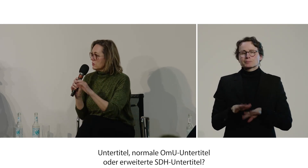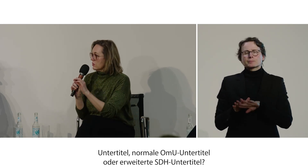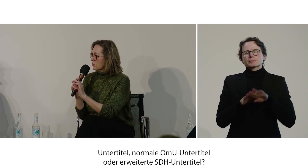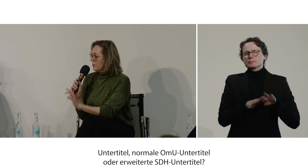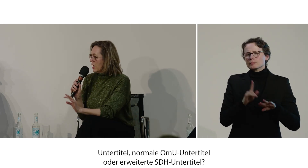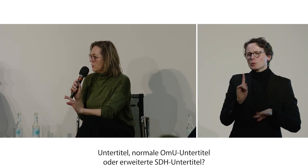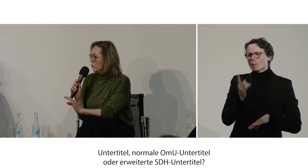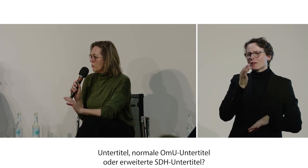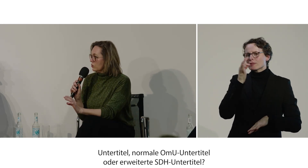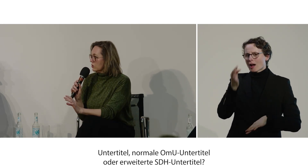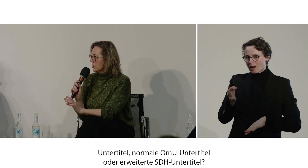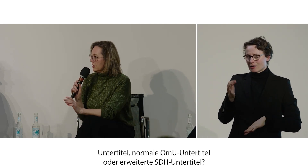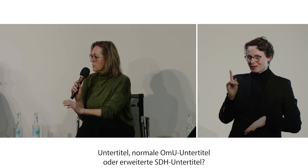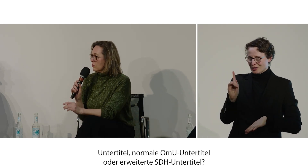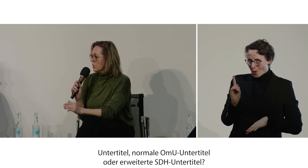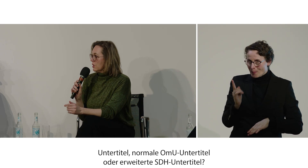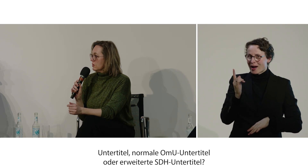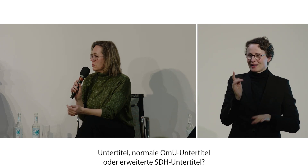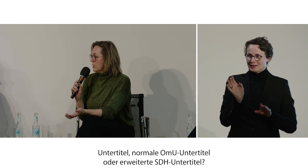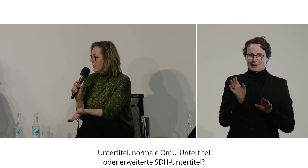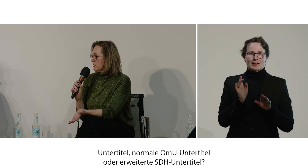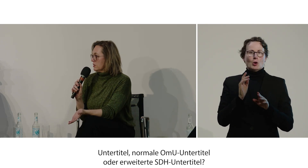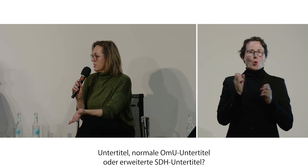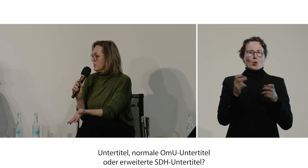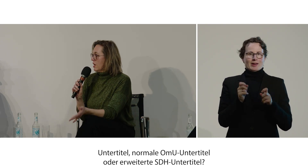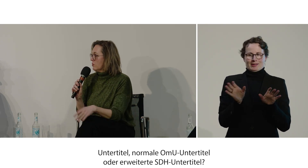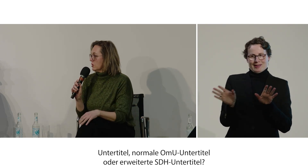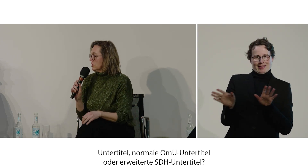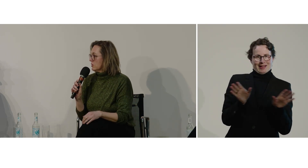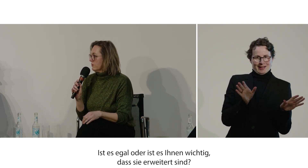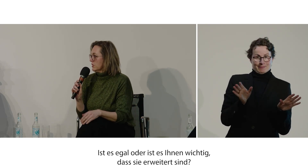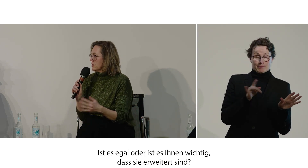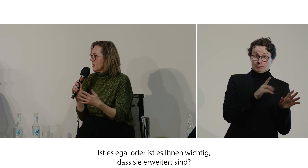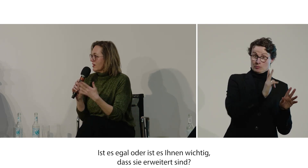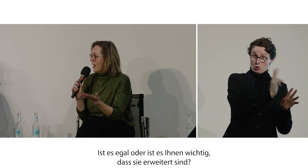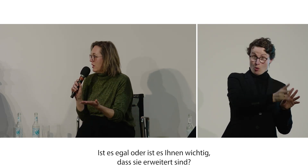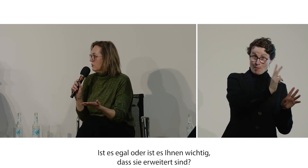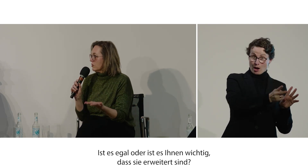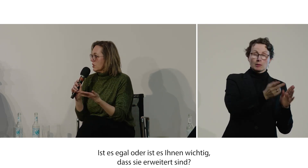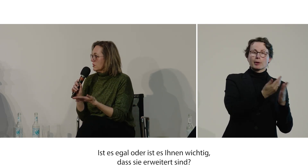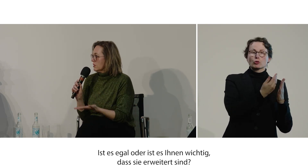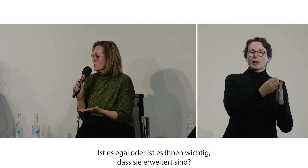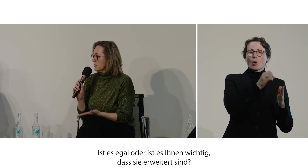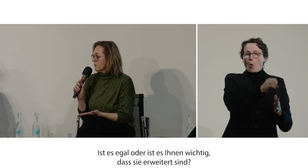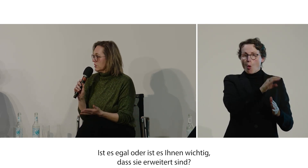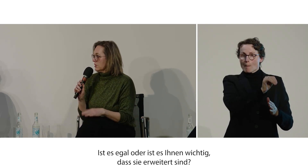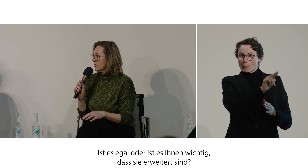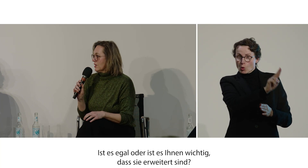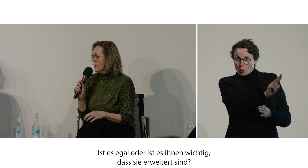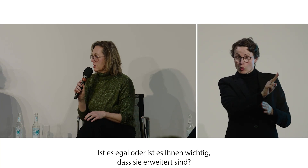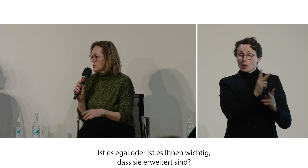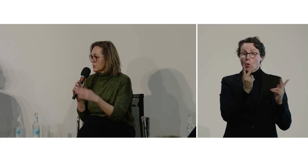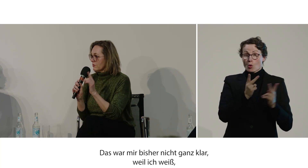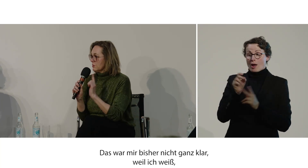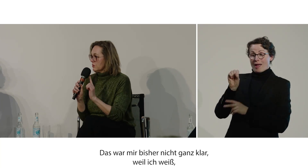Untertitel, normale OMU-Untertitel oder erweiterte STH-Untertitel? Ist es egal oder ist es ihnen wichtig,